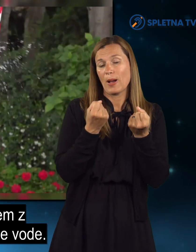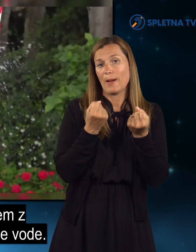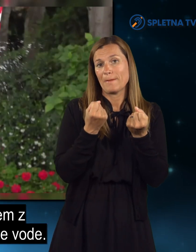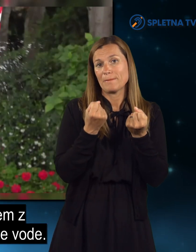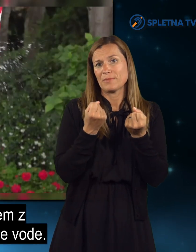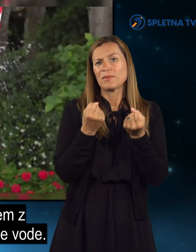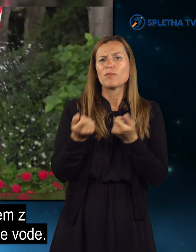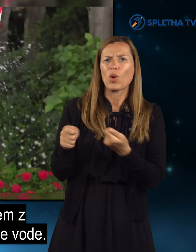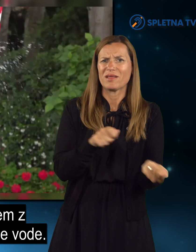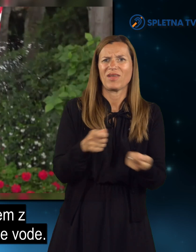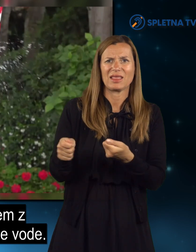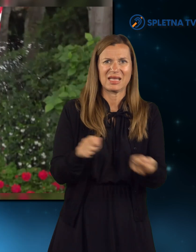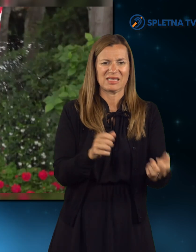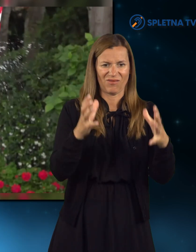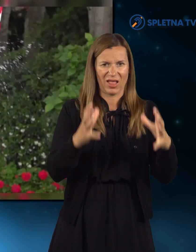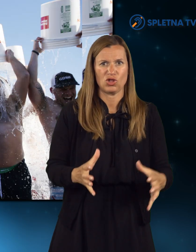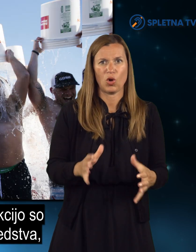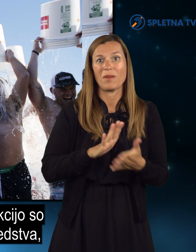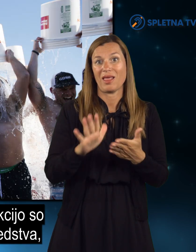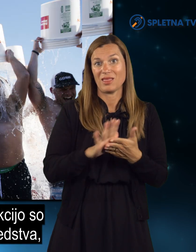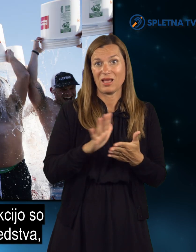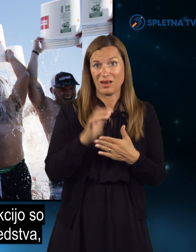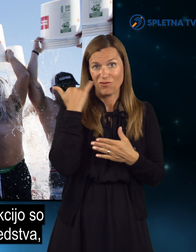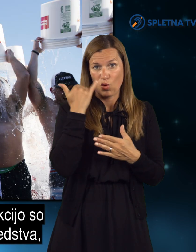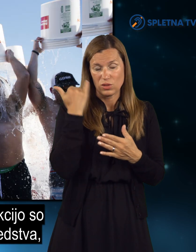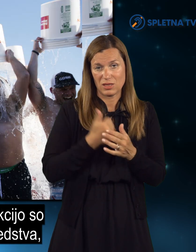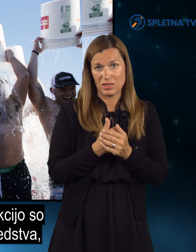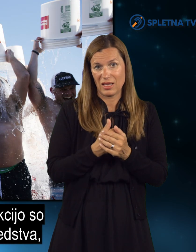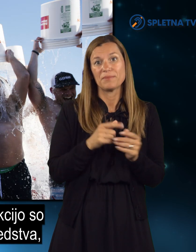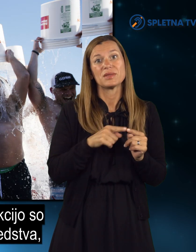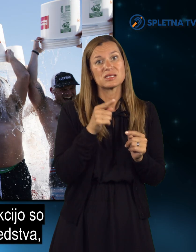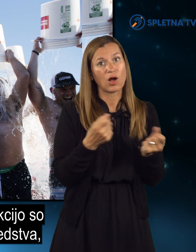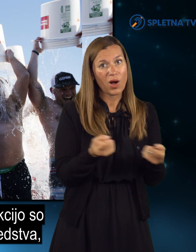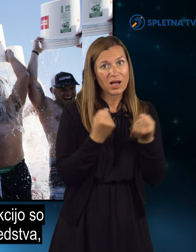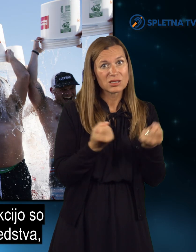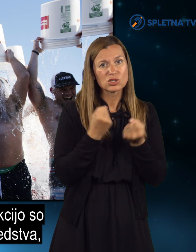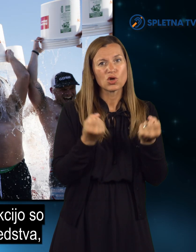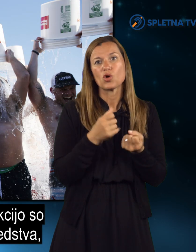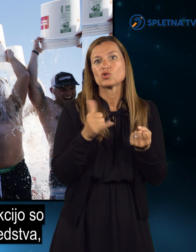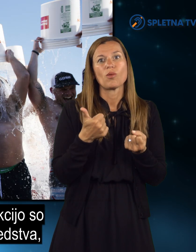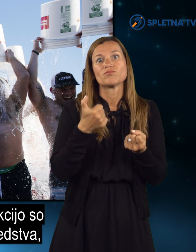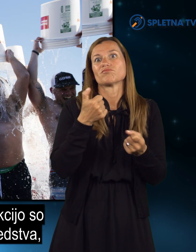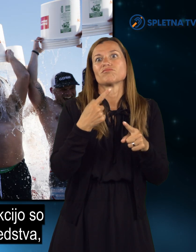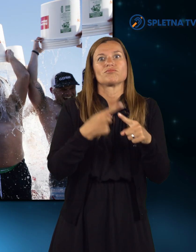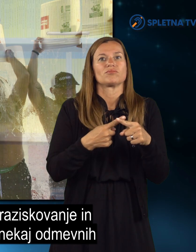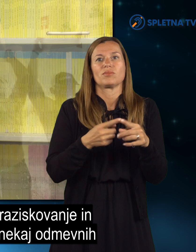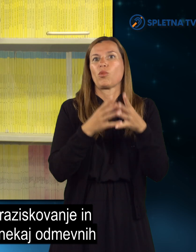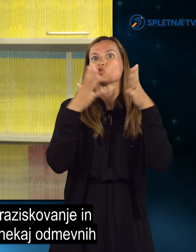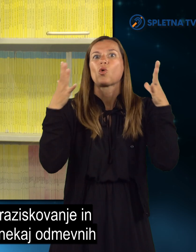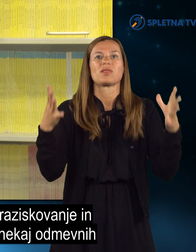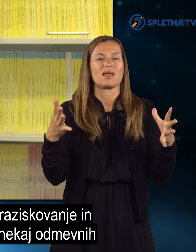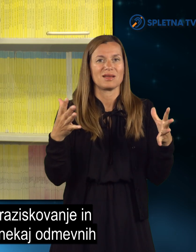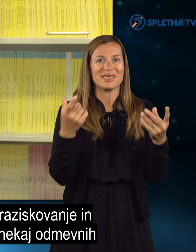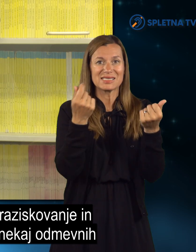z vedrom ledene vode. In s takšno akcijo so postoterili sredstva, ki so bila